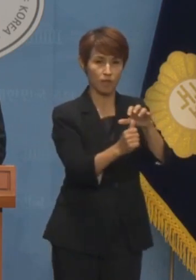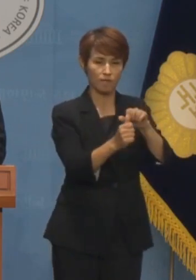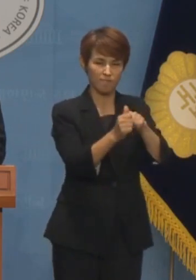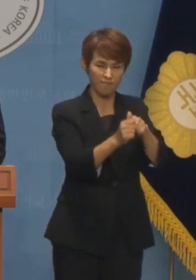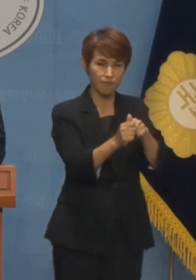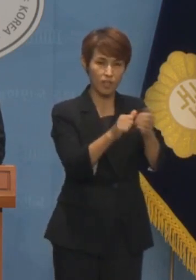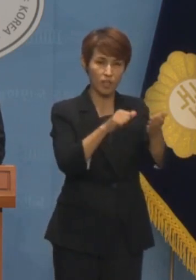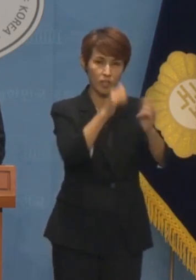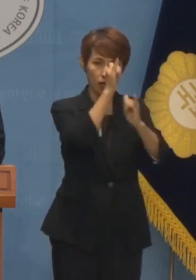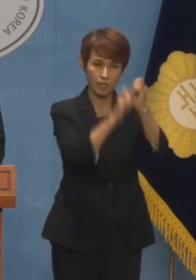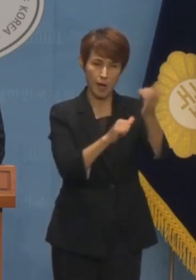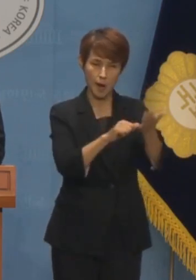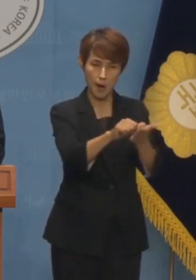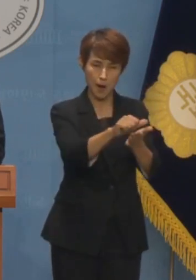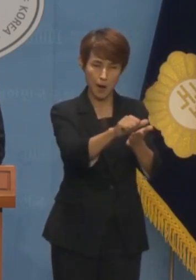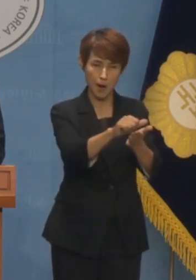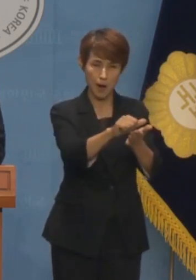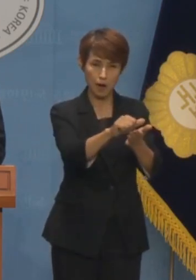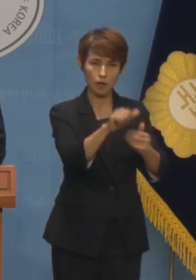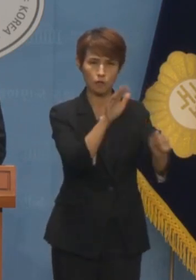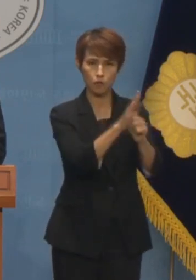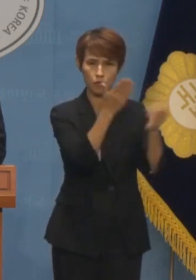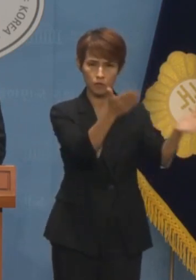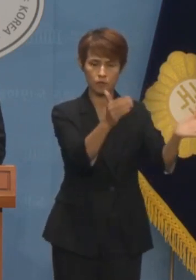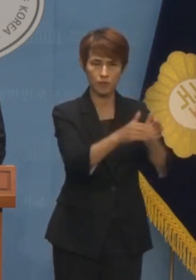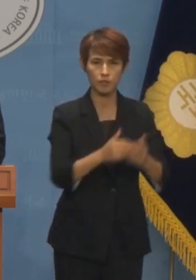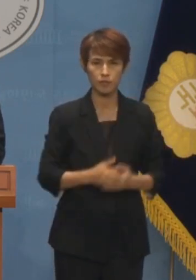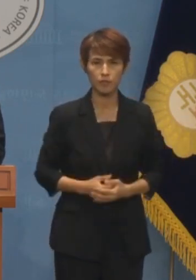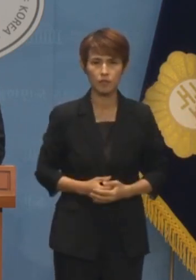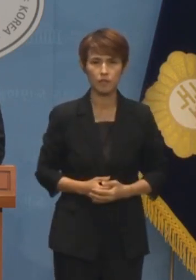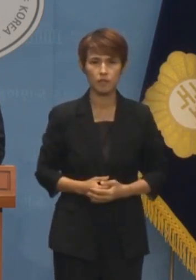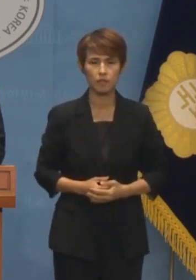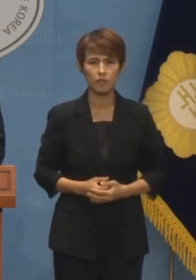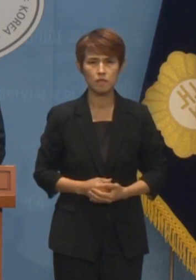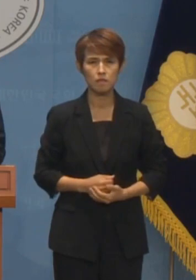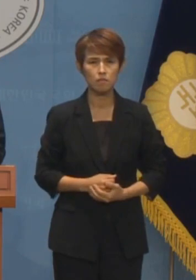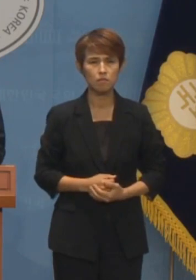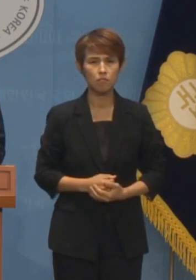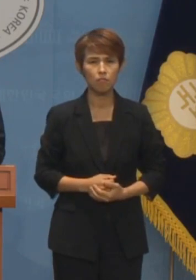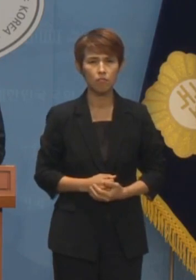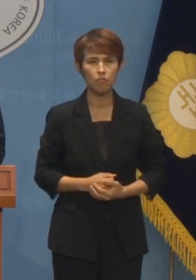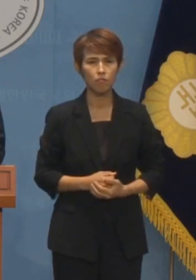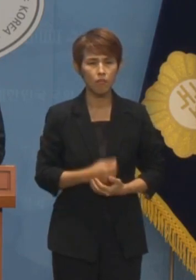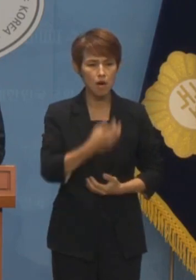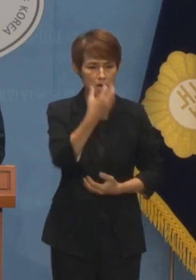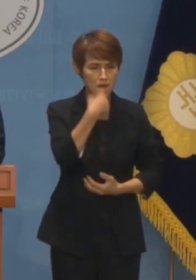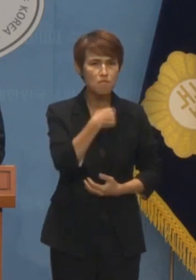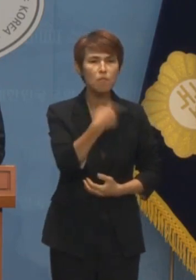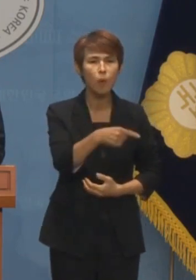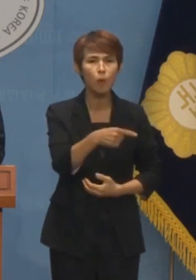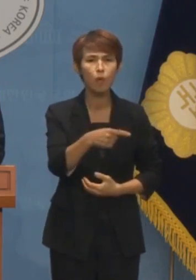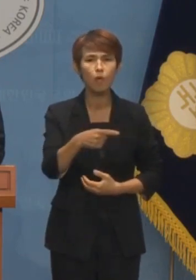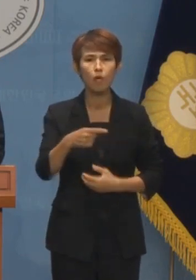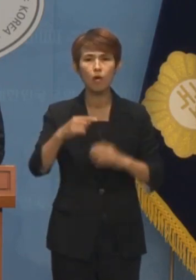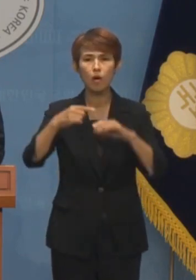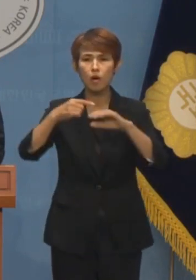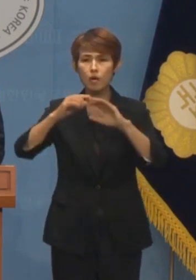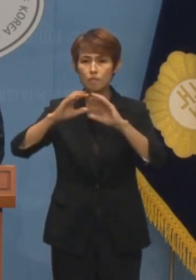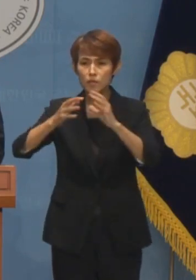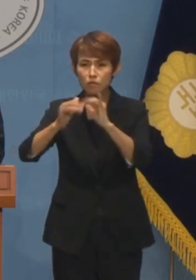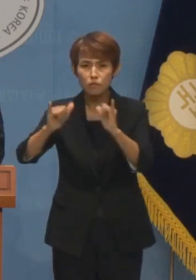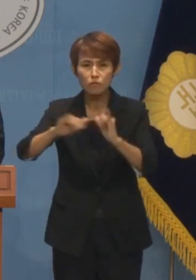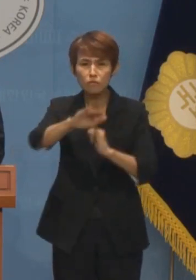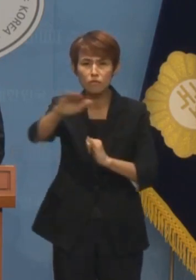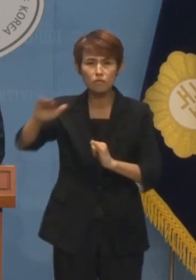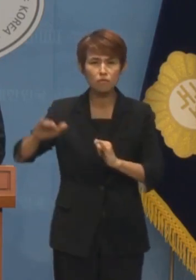지우기의 공범이 되었습니다. 도대체 무엇을 얻었길래 나라 잃은 백성의 피와 눈물로 쓰인